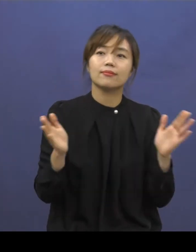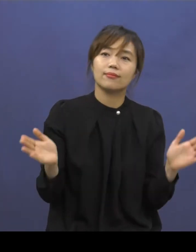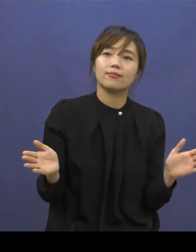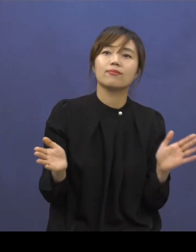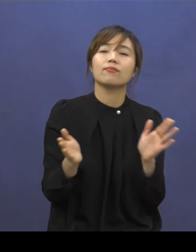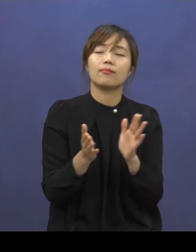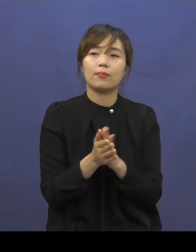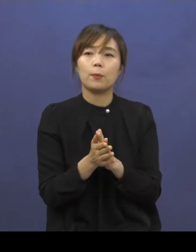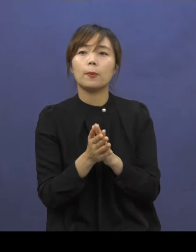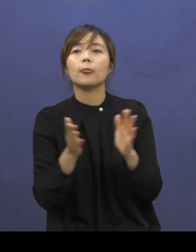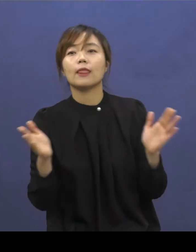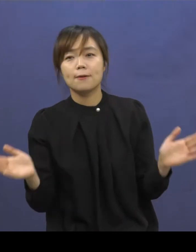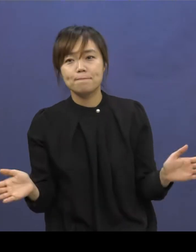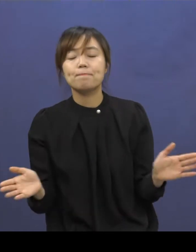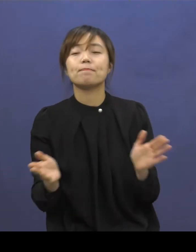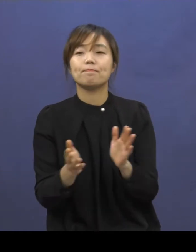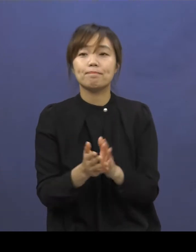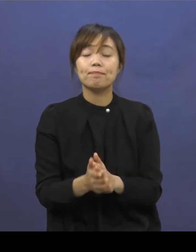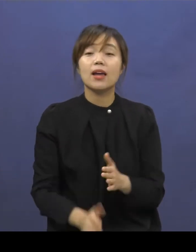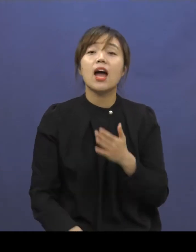우리 다 함께 내 모든